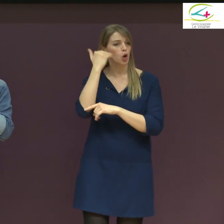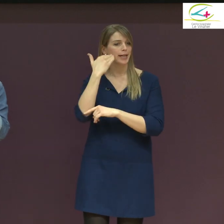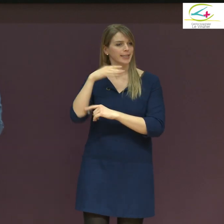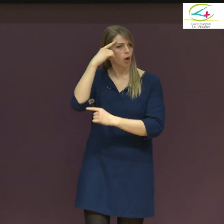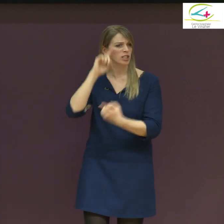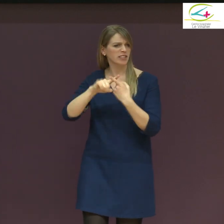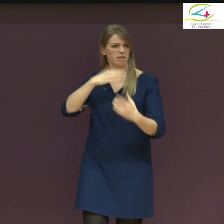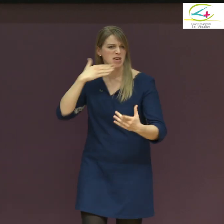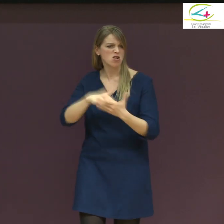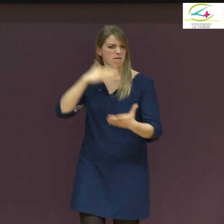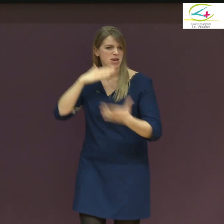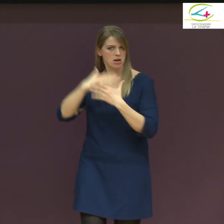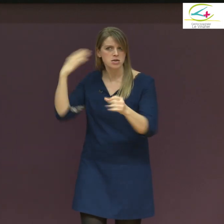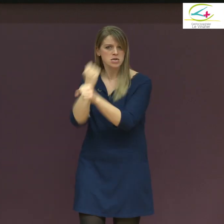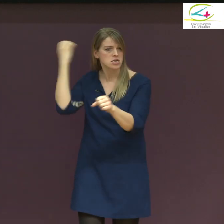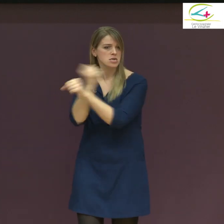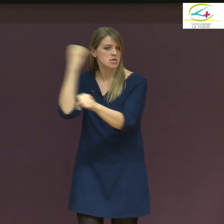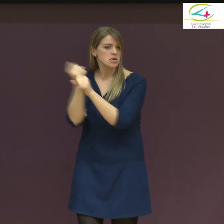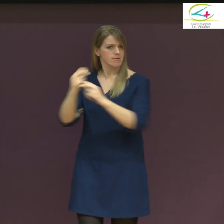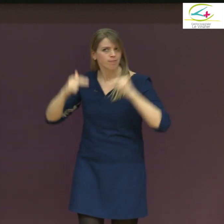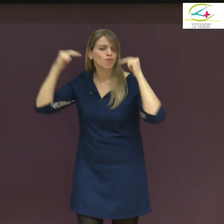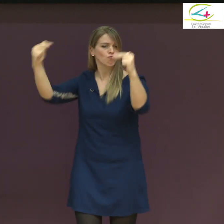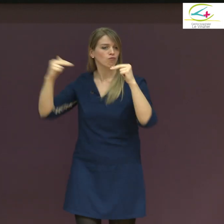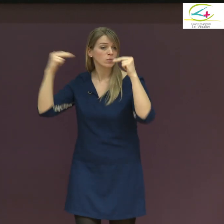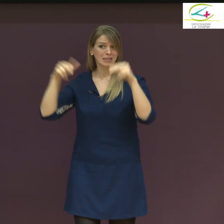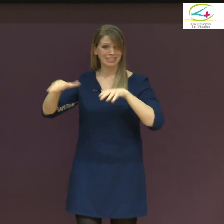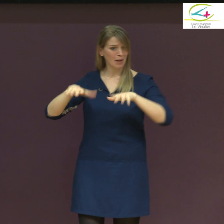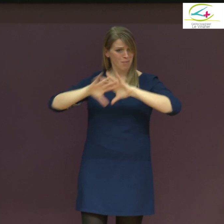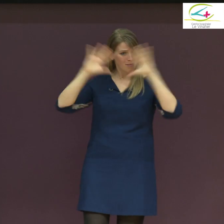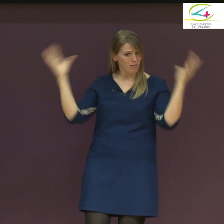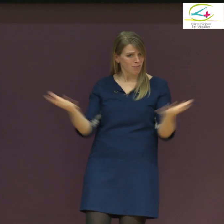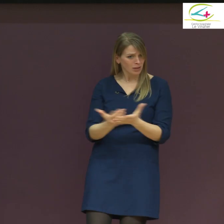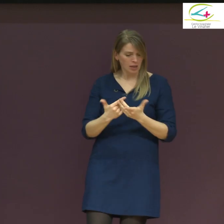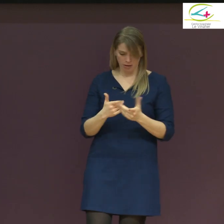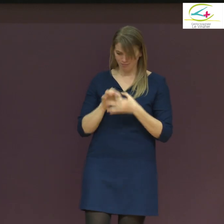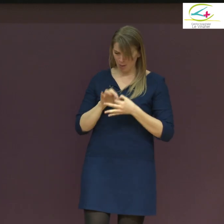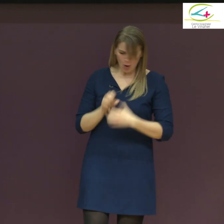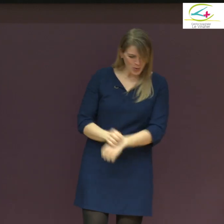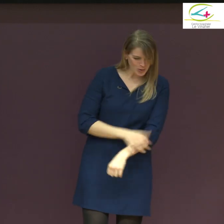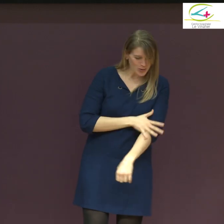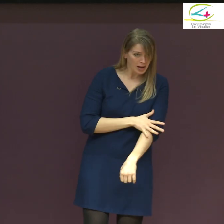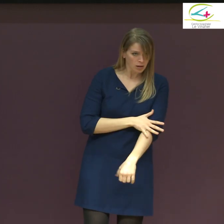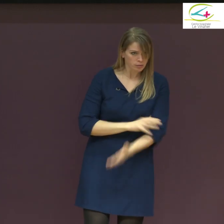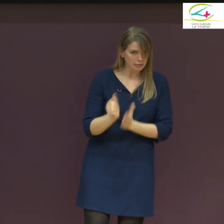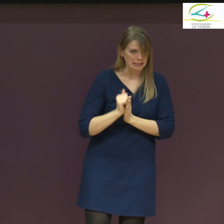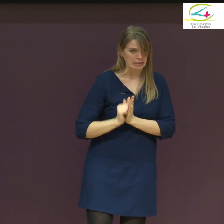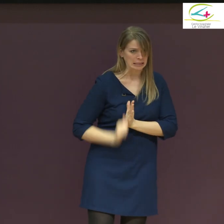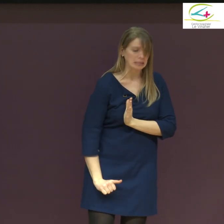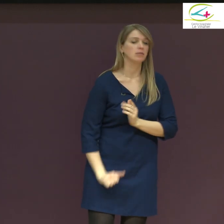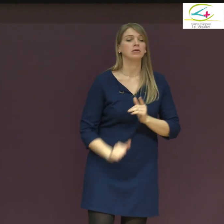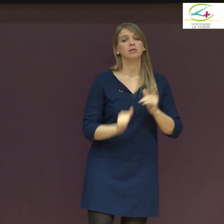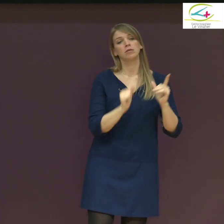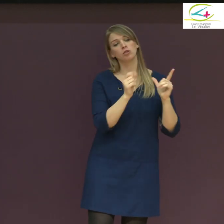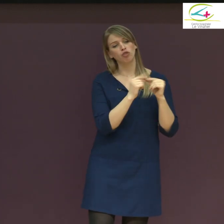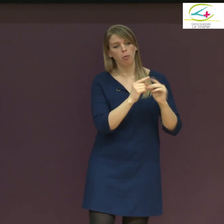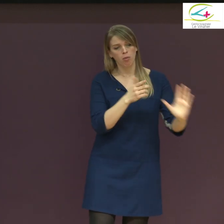d'être le meilleur, le premier, etc., etc. Donc tout le système est fait pour ça et où le rapport émotionnel est très gommé. Le Japon, on